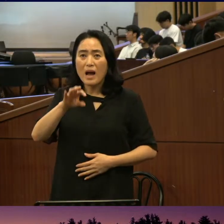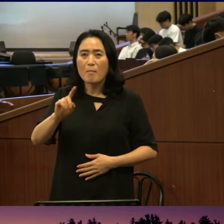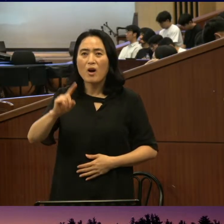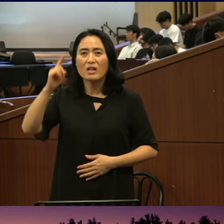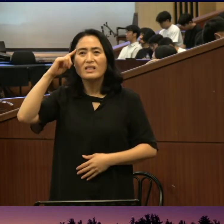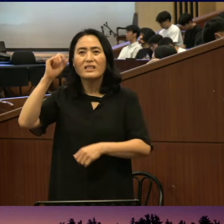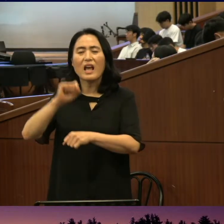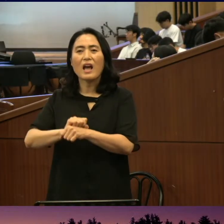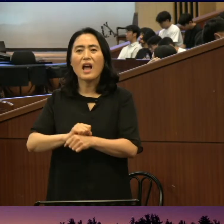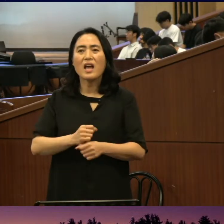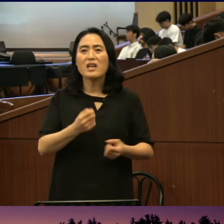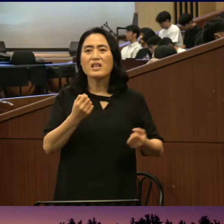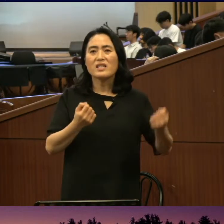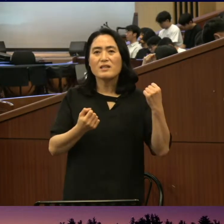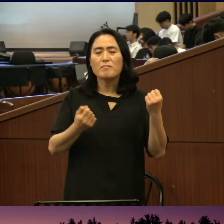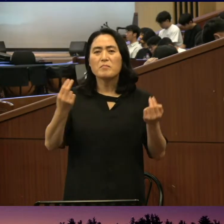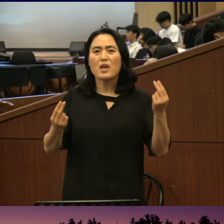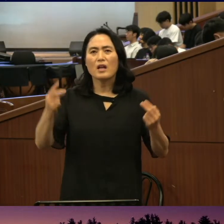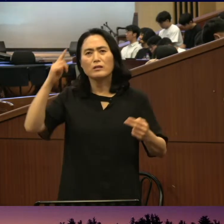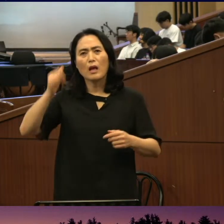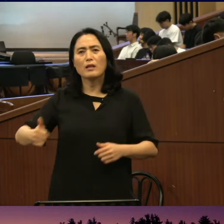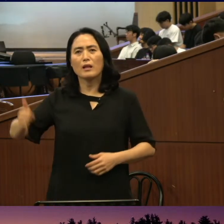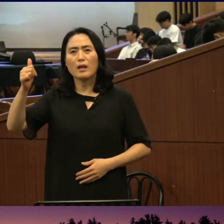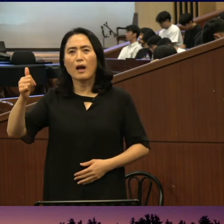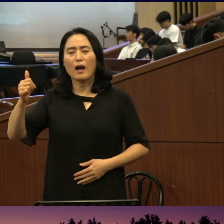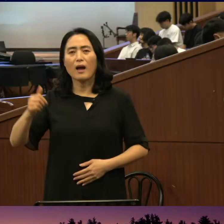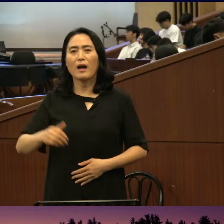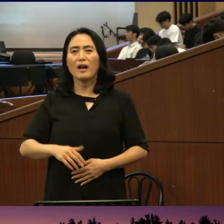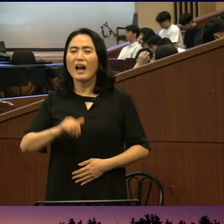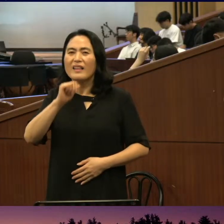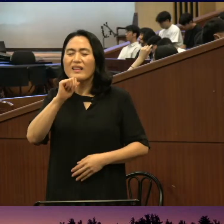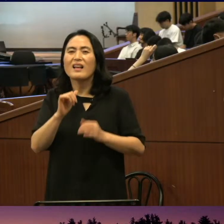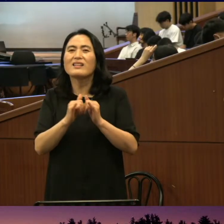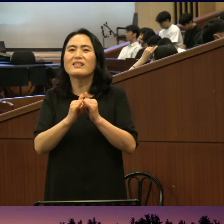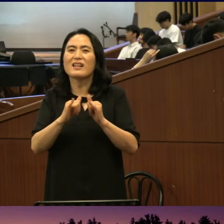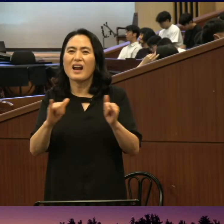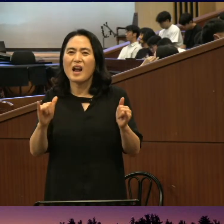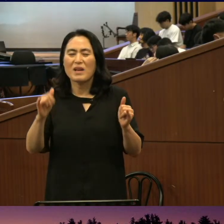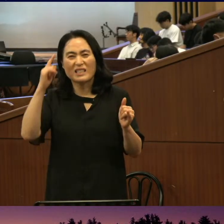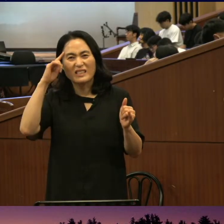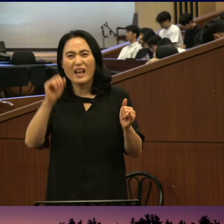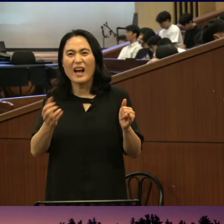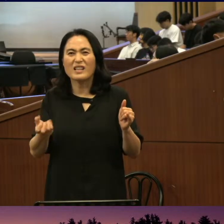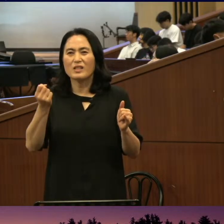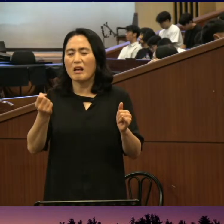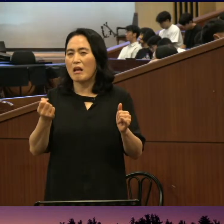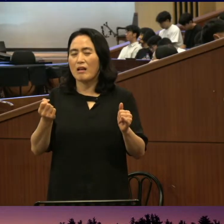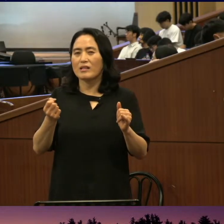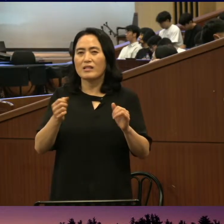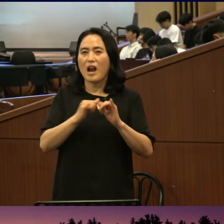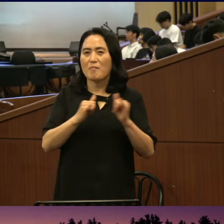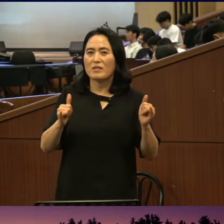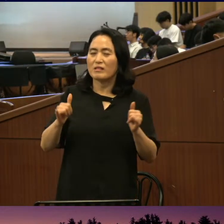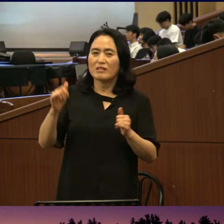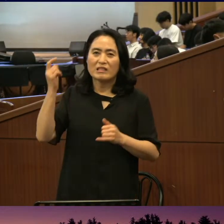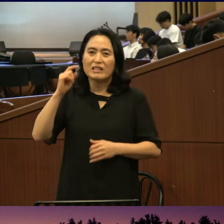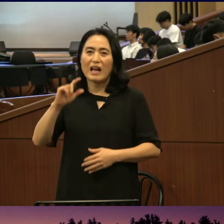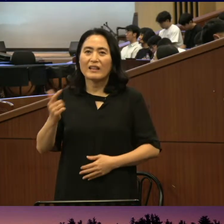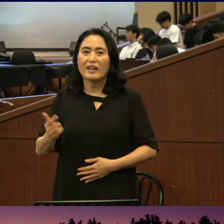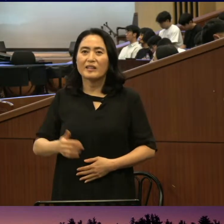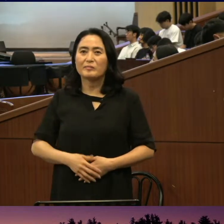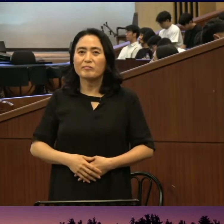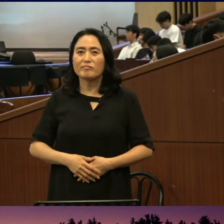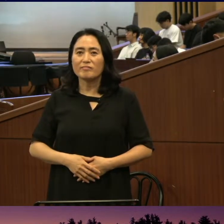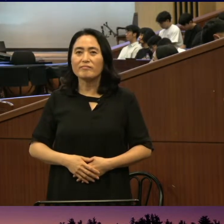지혜가 멸시를 받고 그의 말들을 사람들이 듣지 아니한다 하였노라. 조용히 들리는 지혜자의 말들이 우매한 자들을 다스리는 자의